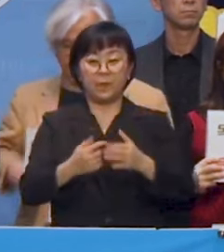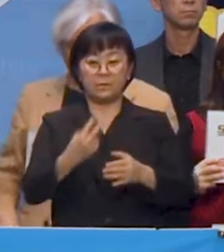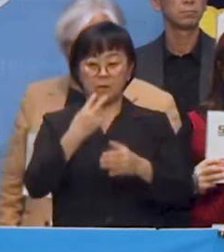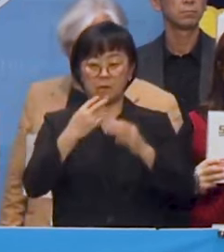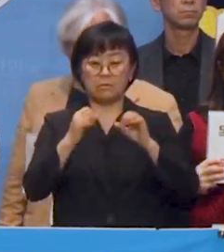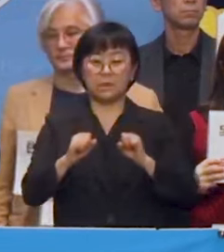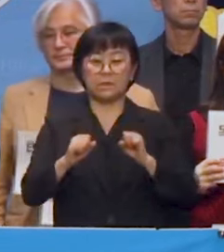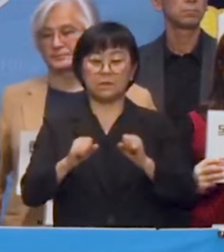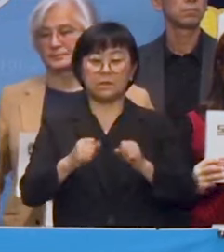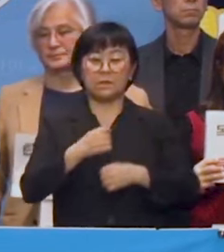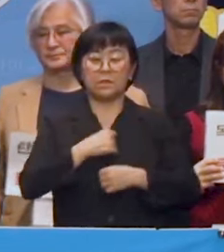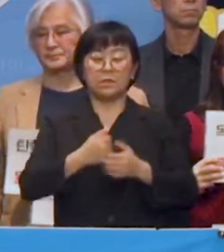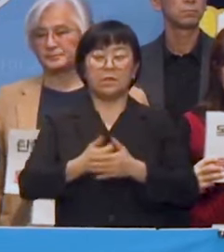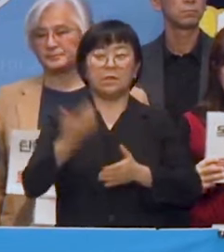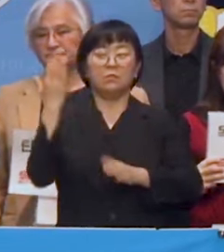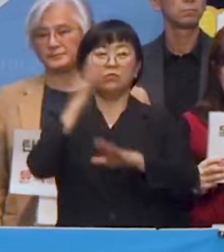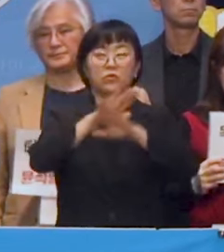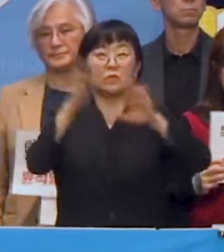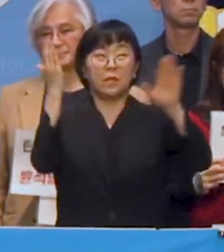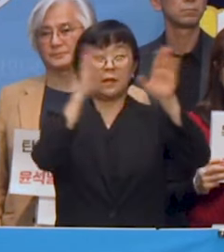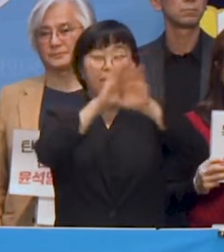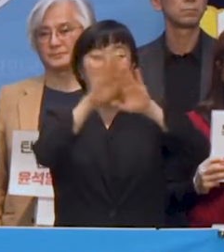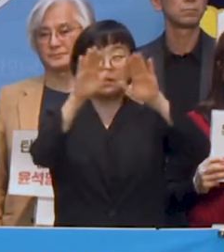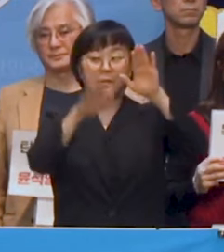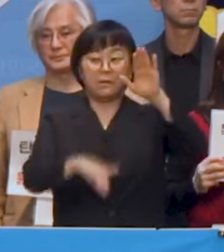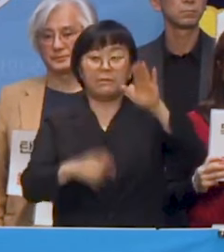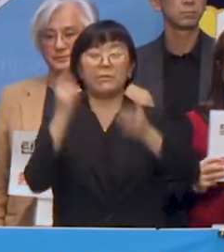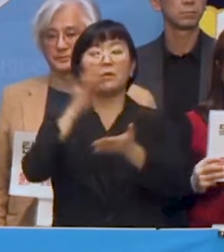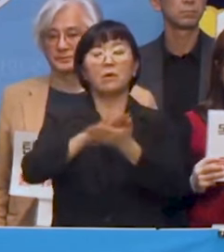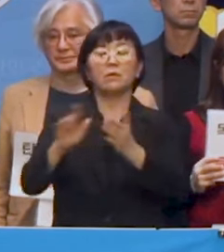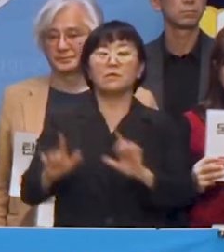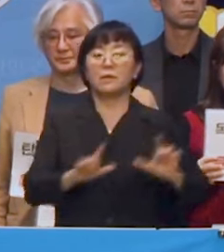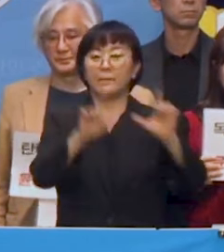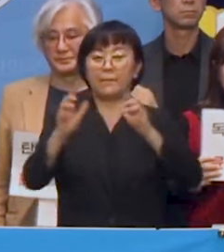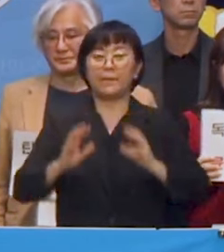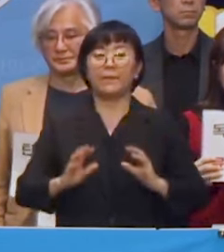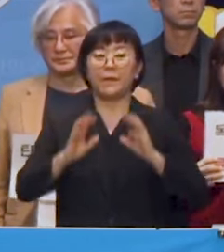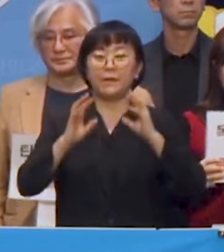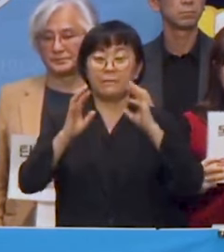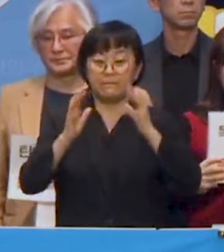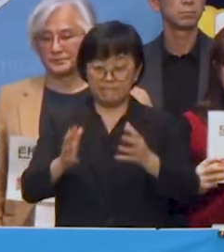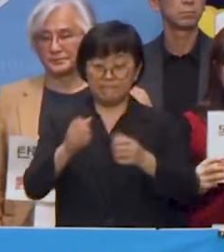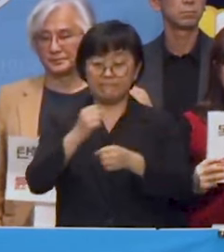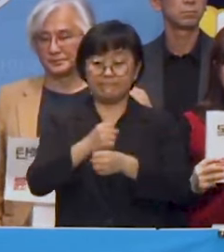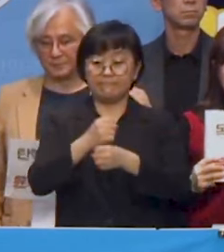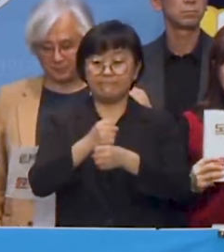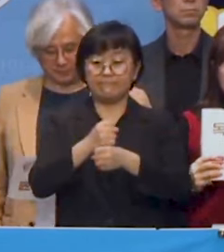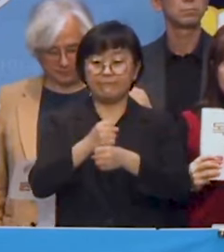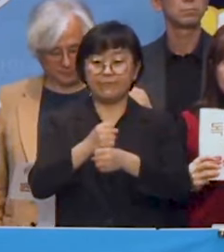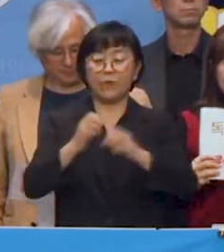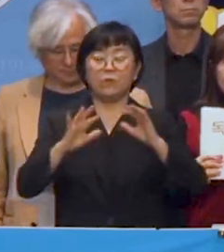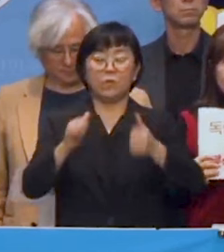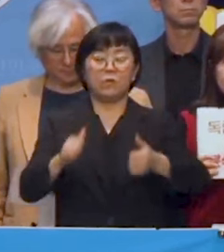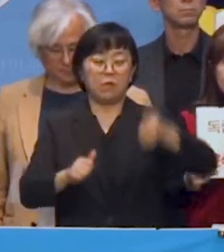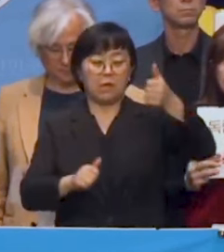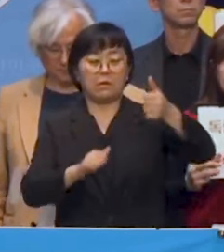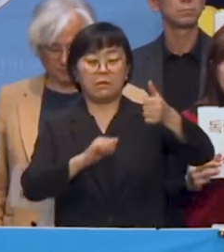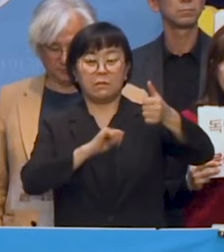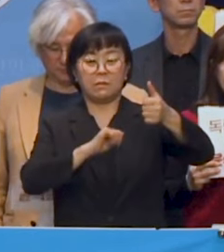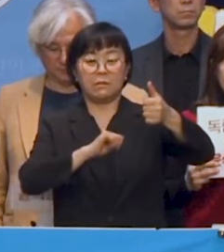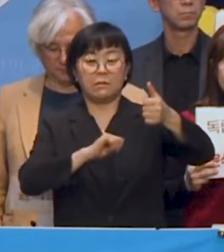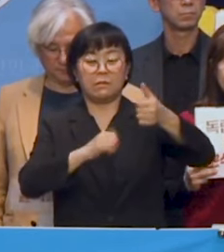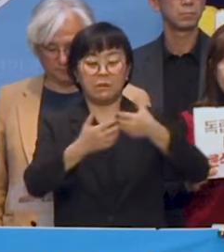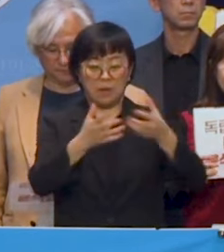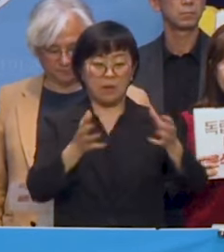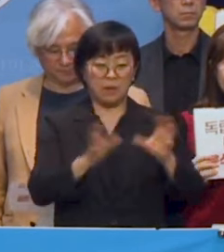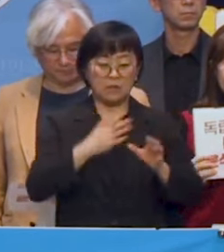생존을 지키는 일입니다. 푸른 하늘 아래에서 평화롭게 사는 나라, 그런 나라를 만들자는 것이 국민주권당의 염원이자